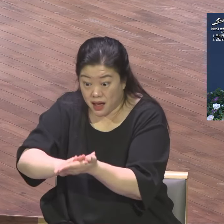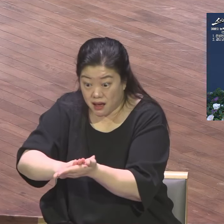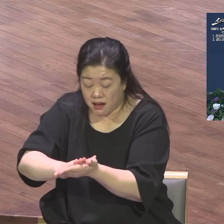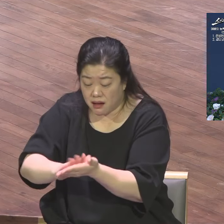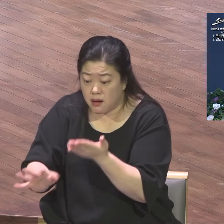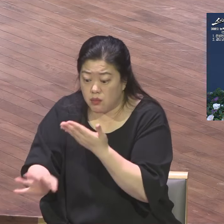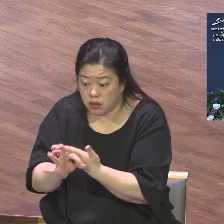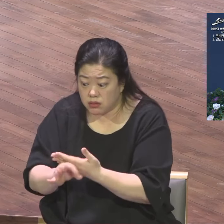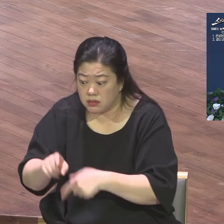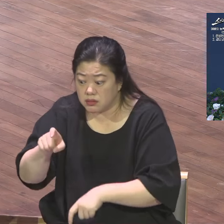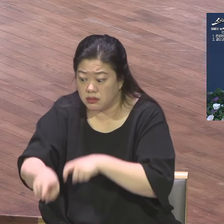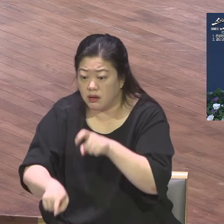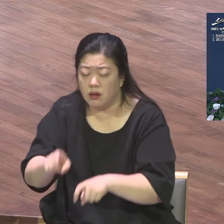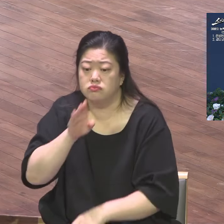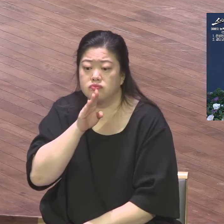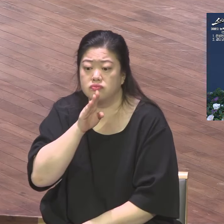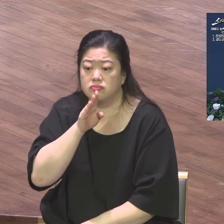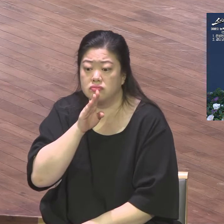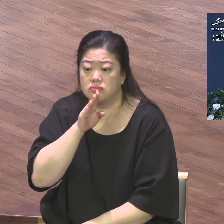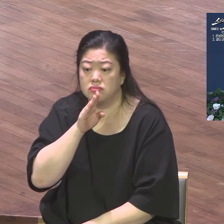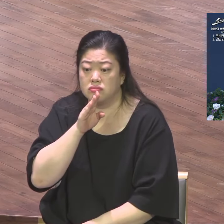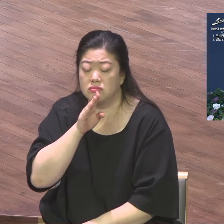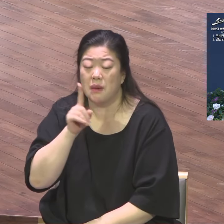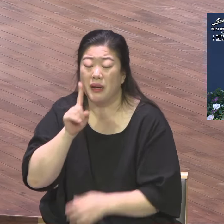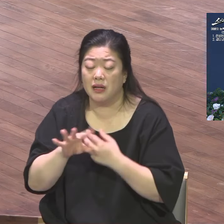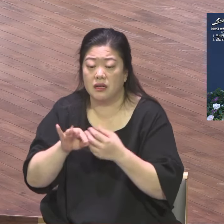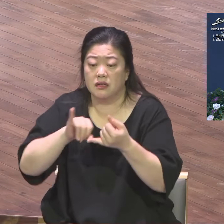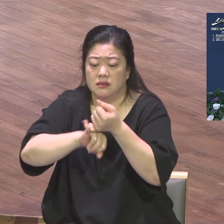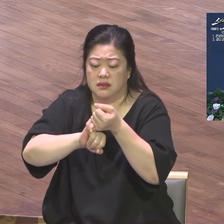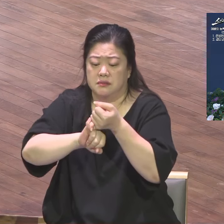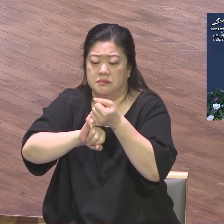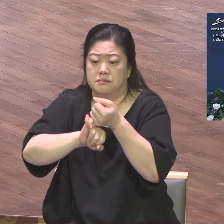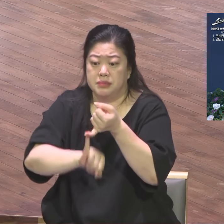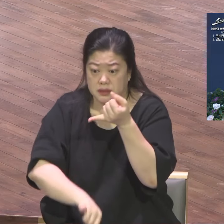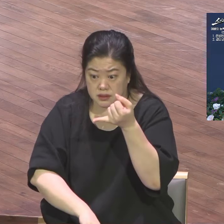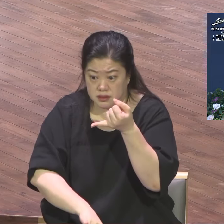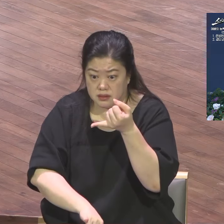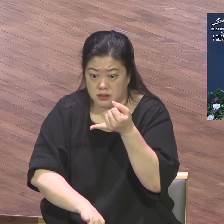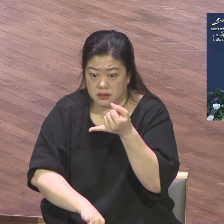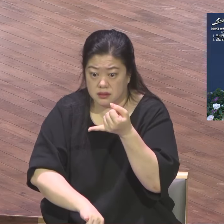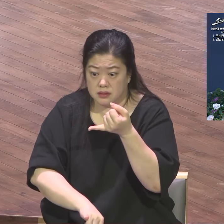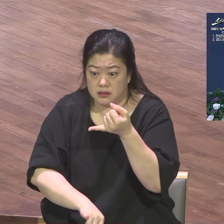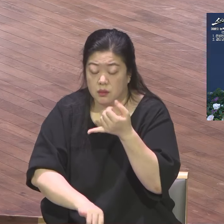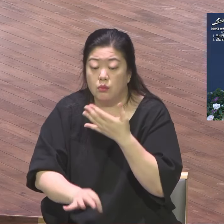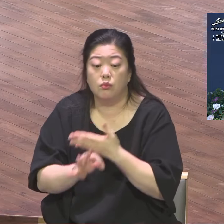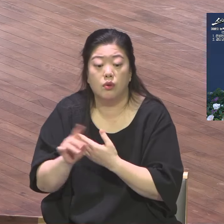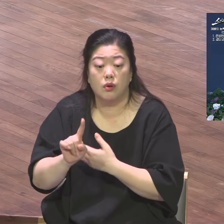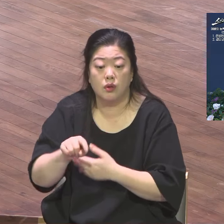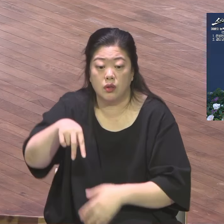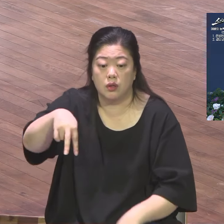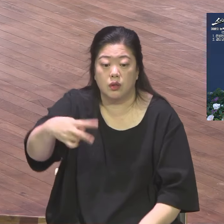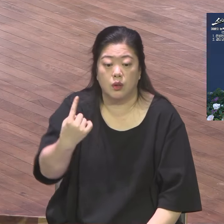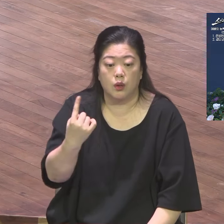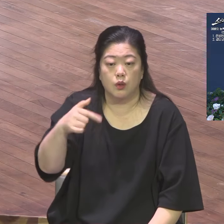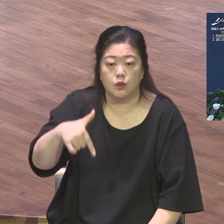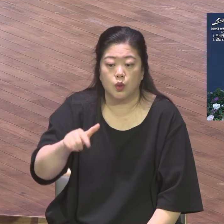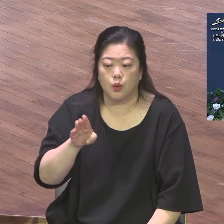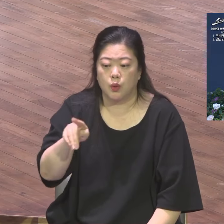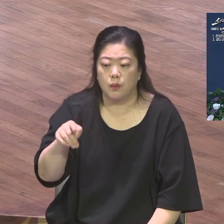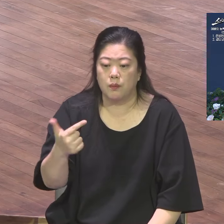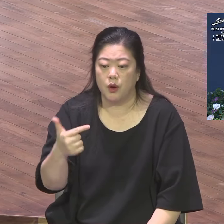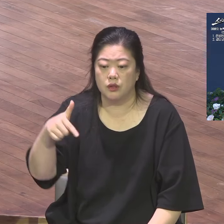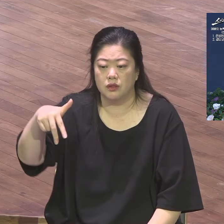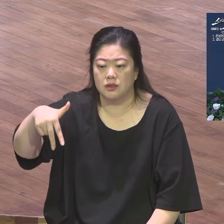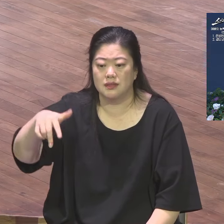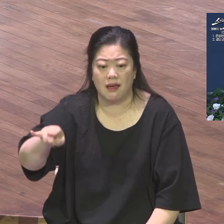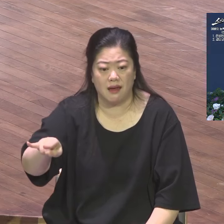하고 이행하지 못했을 경우에는 속건제를 드렸습니다. 속건제, 하나님의 속죄의 제사를 드렸다고.